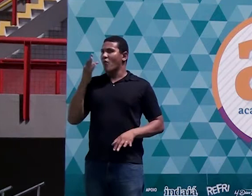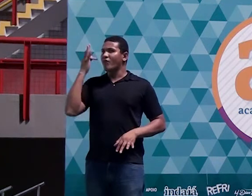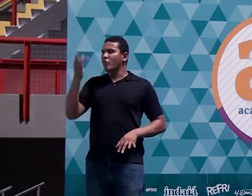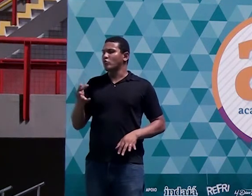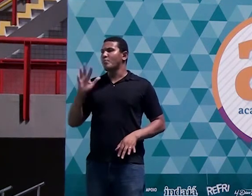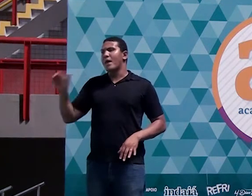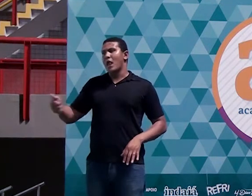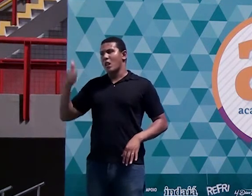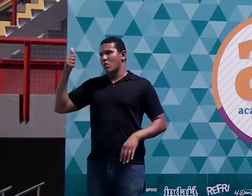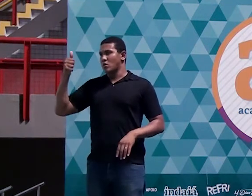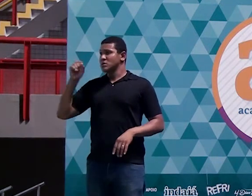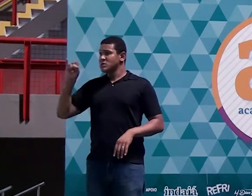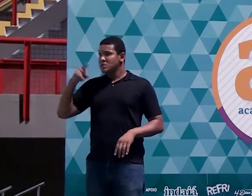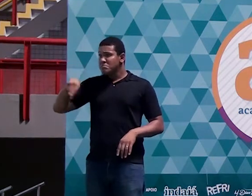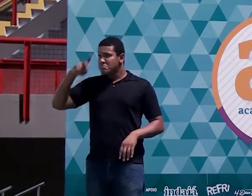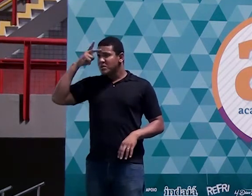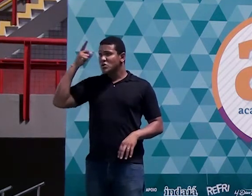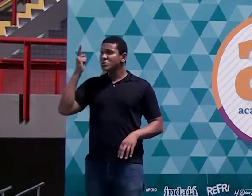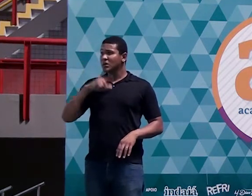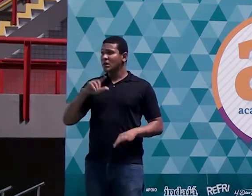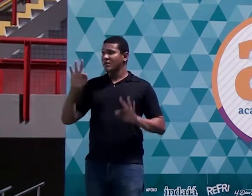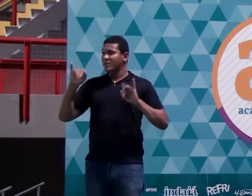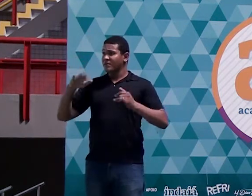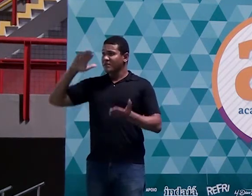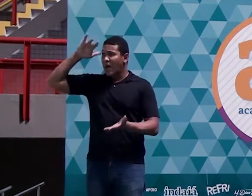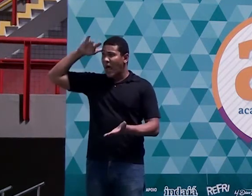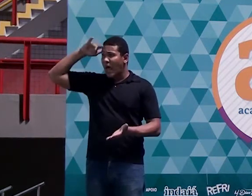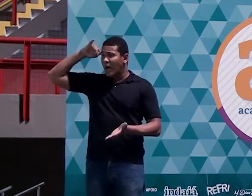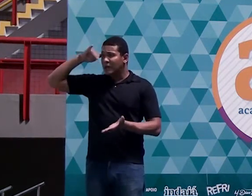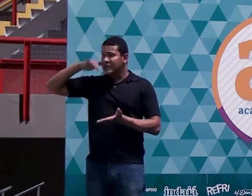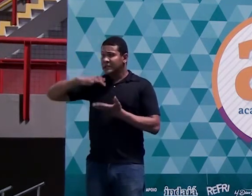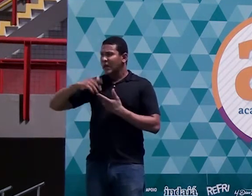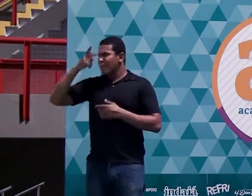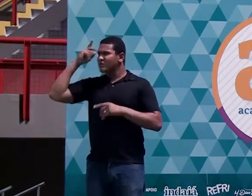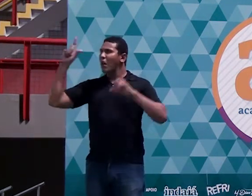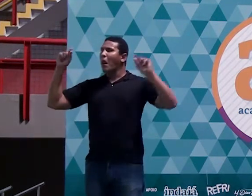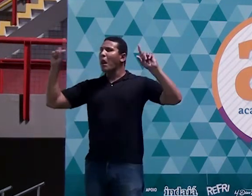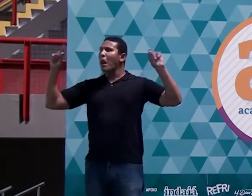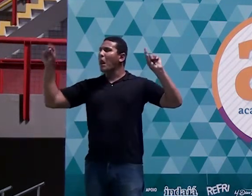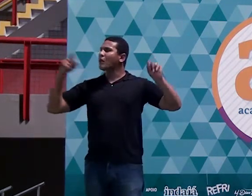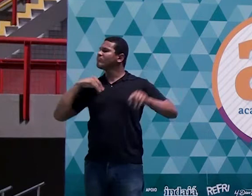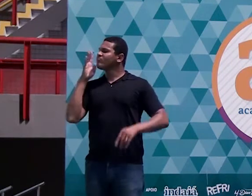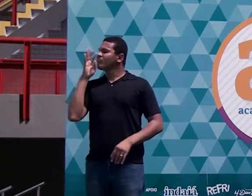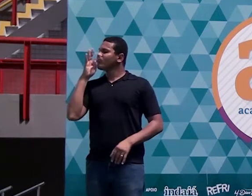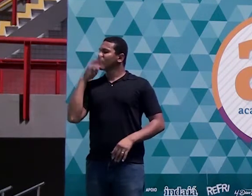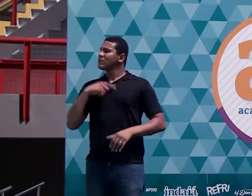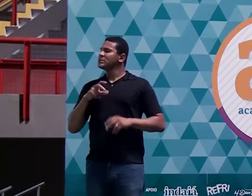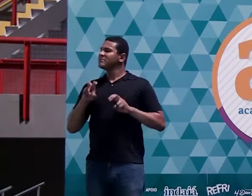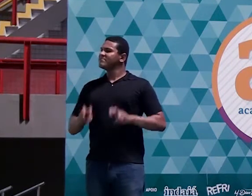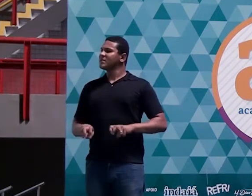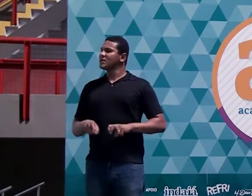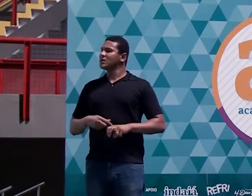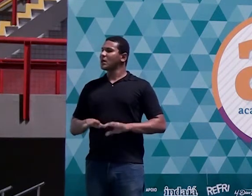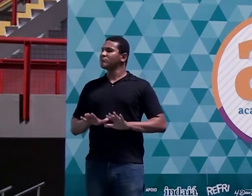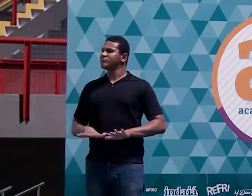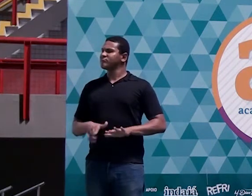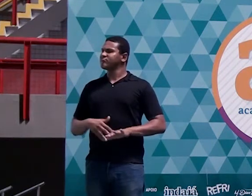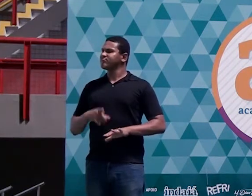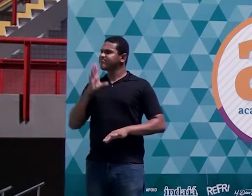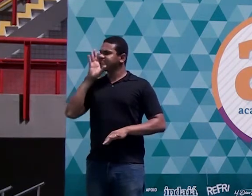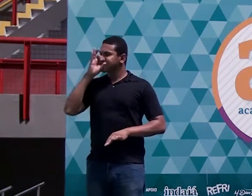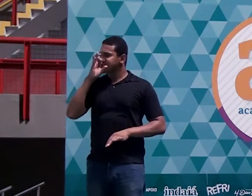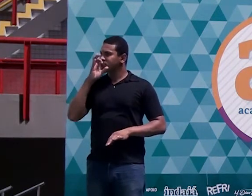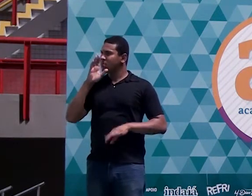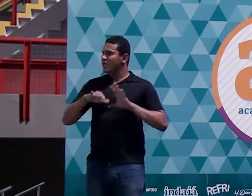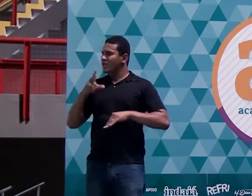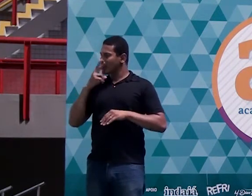até o final, esse esforçozinho que você faz a mais todo final de semana, uma questão que você resolve a mais, às vezes era uma questão que você não